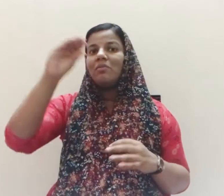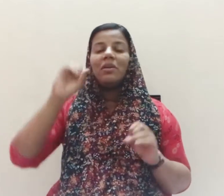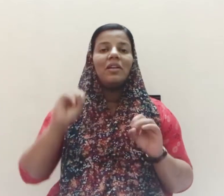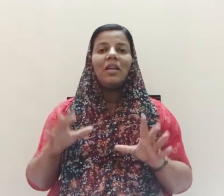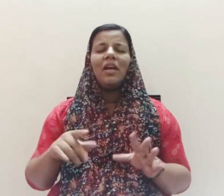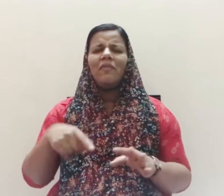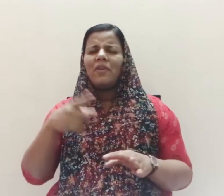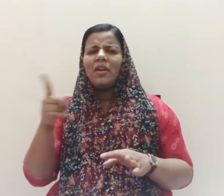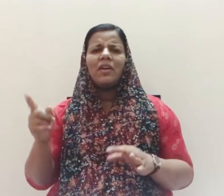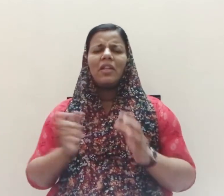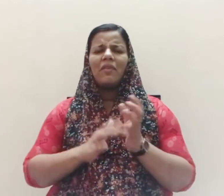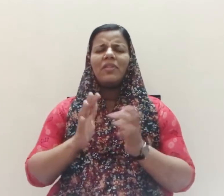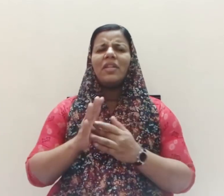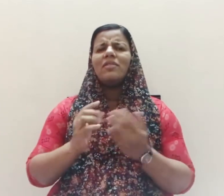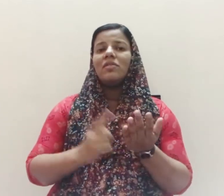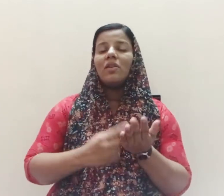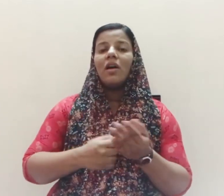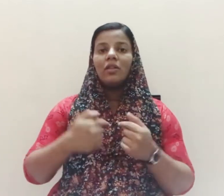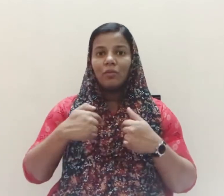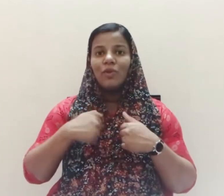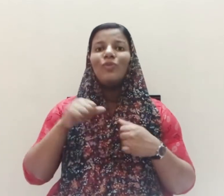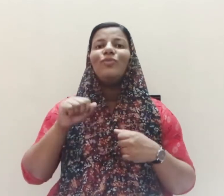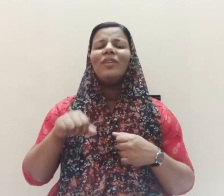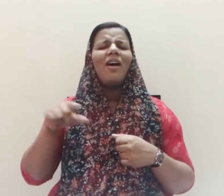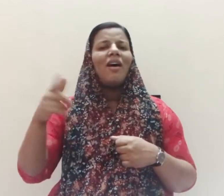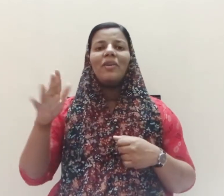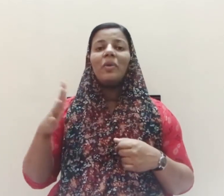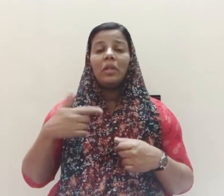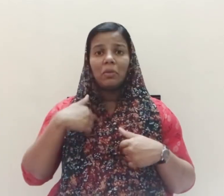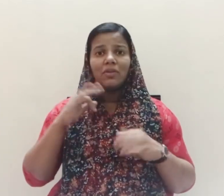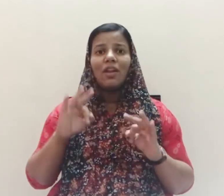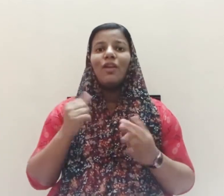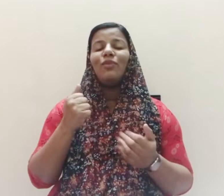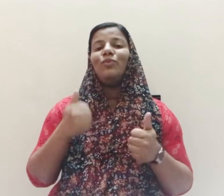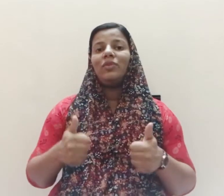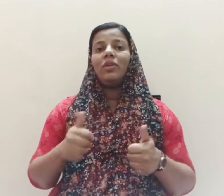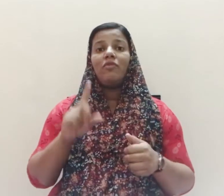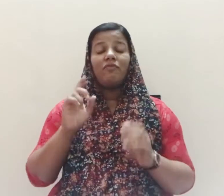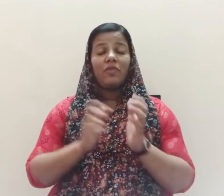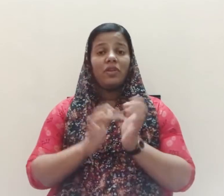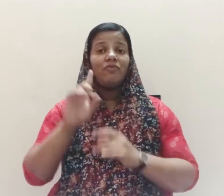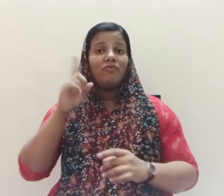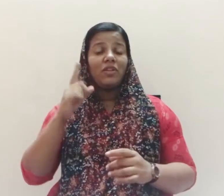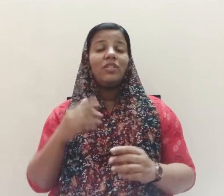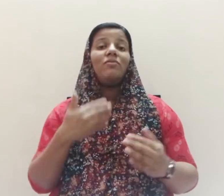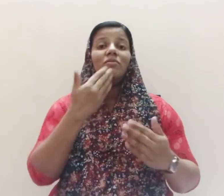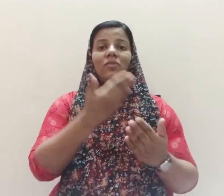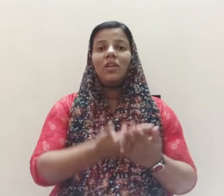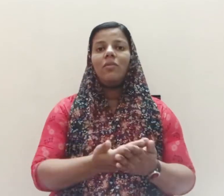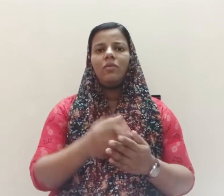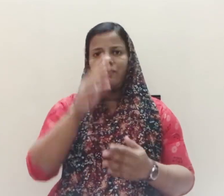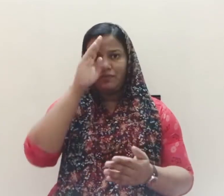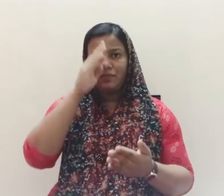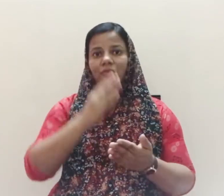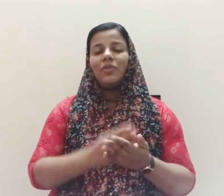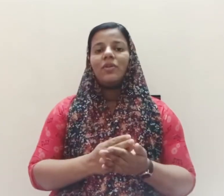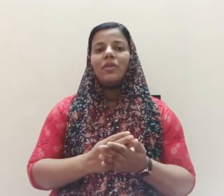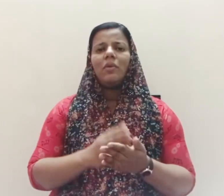മറ്റുള്ളവർക്കില്ലാത്ത ദൈവത്തിൻ്റെ ഫേവർ നമ്മുടെ മേലുണ്ട്. അതാ പറഞ്ഞത്, ഞാൻ നിനക്ക് മുൻപായി പോകും, ഞാൻ നിനക്ക് മുമ്പായി പോകും എന്ന് വിശ്വസിച്ചാട്ട്. ആ വിഷയത്തിൽ കർത്താവ്